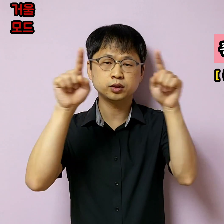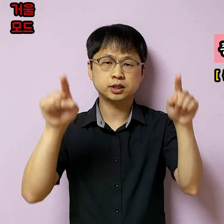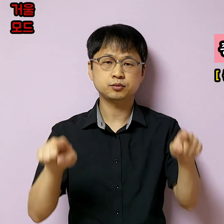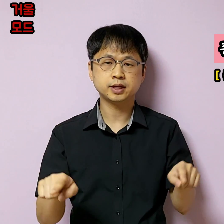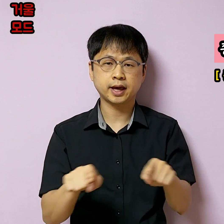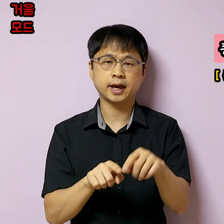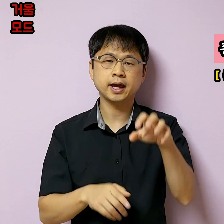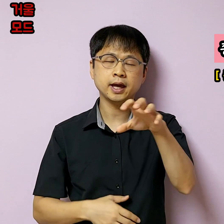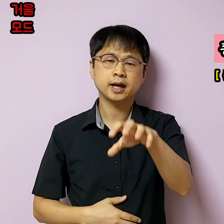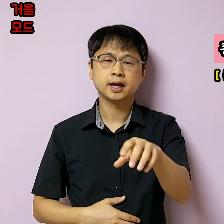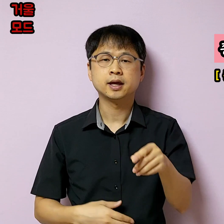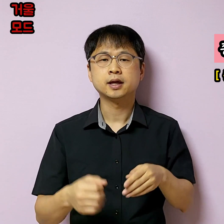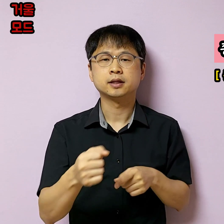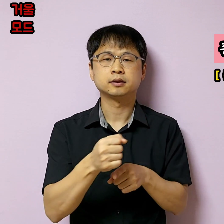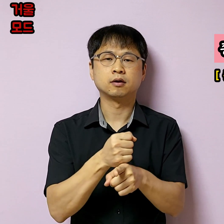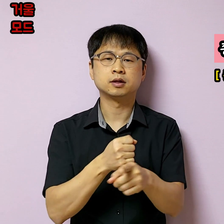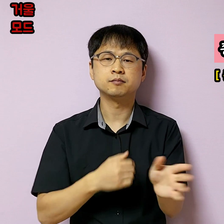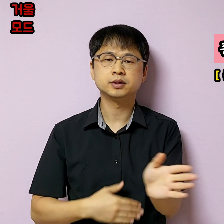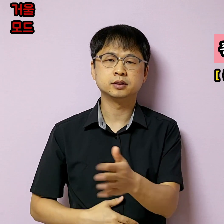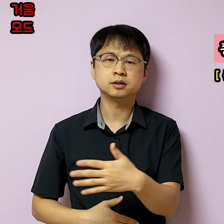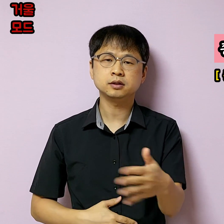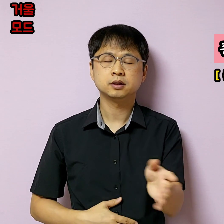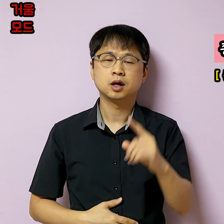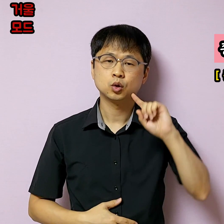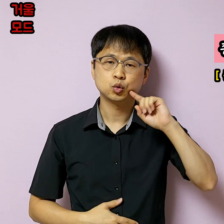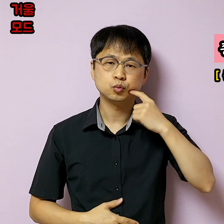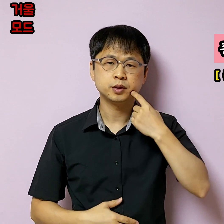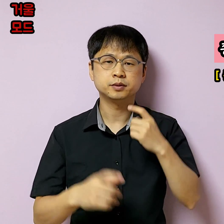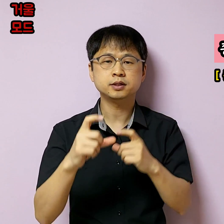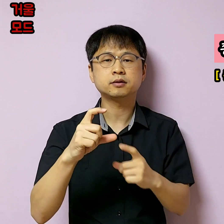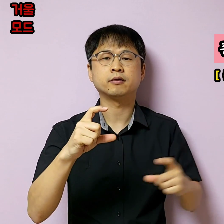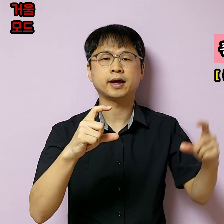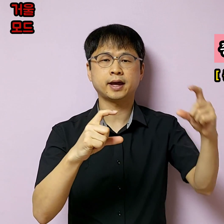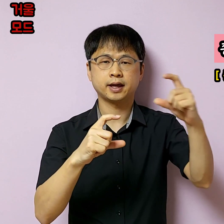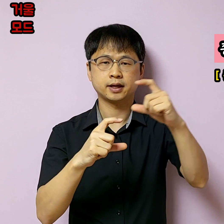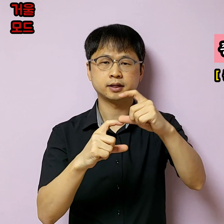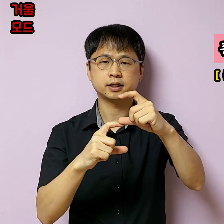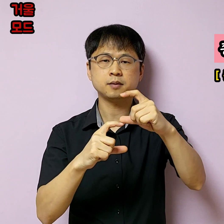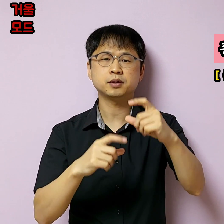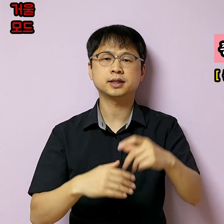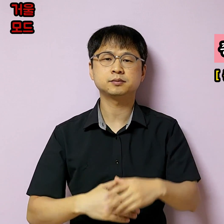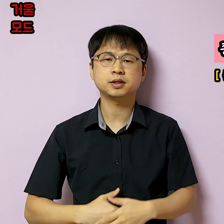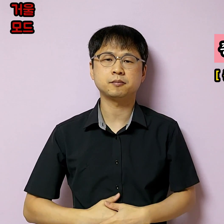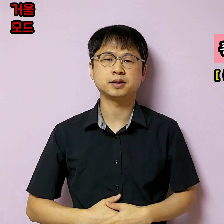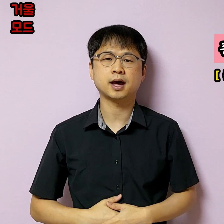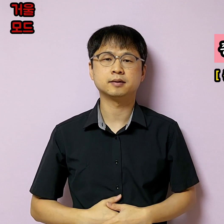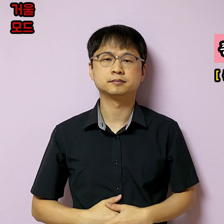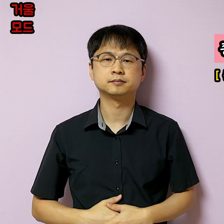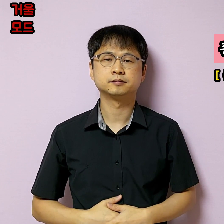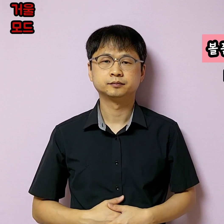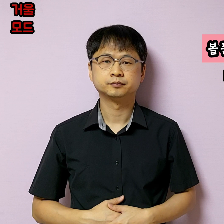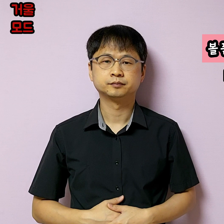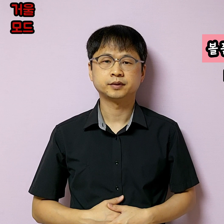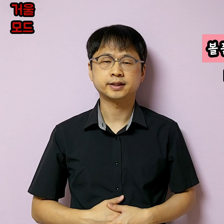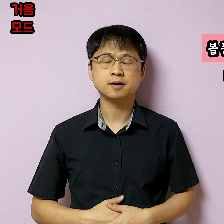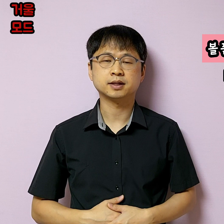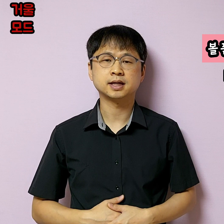종이 위에 덧없는 꾸밈을 더해 이렇게 표현하시면 됩니다. 네, 다음